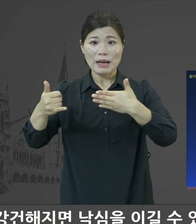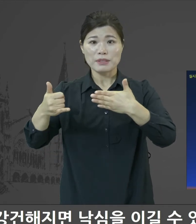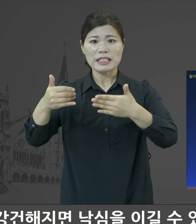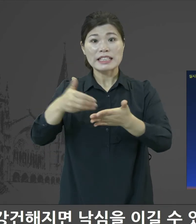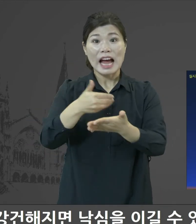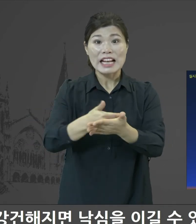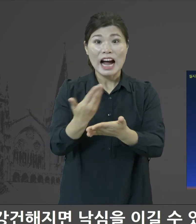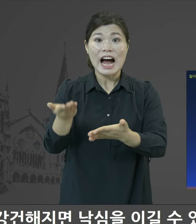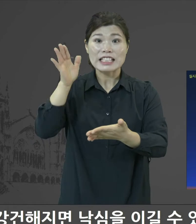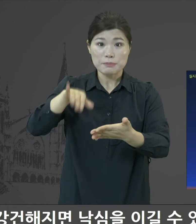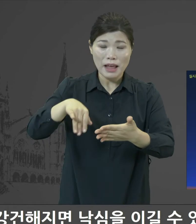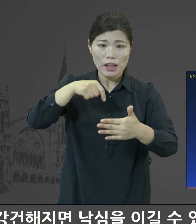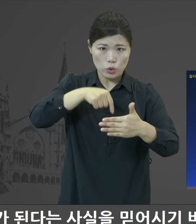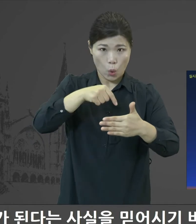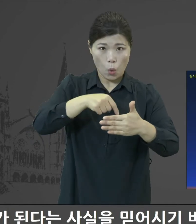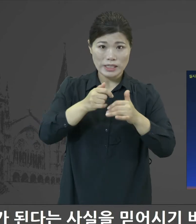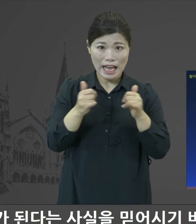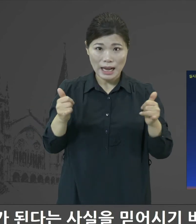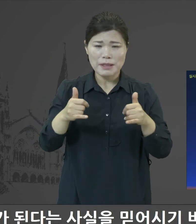속사람은 날로